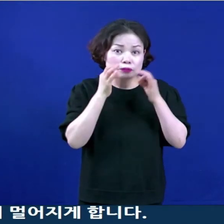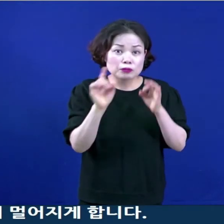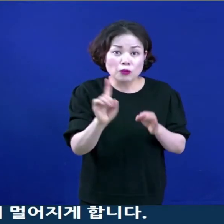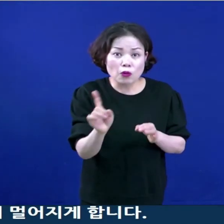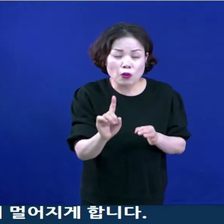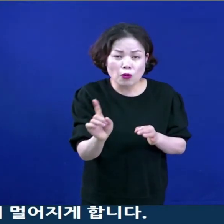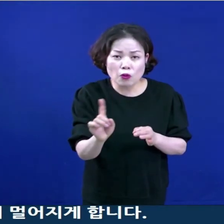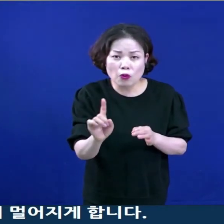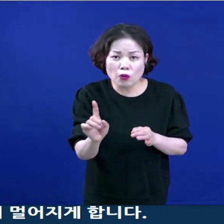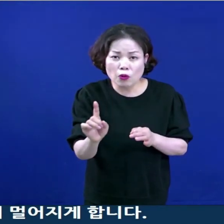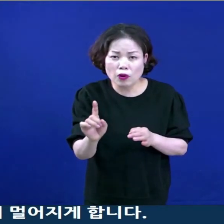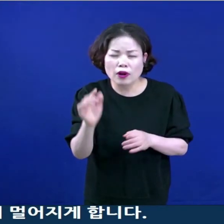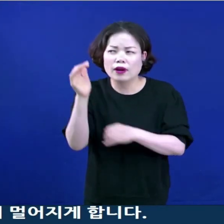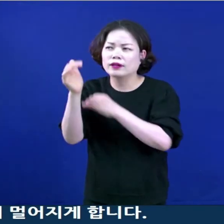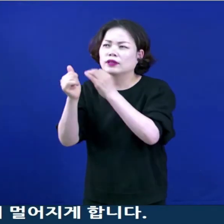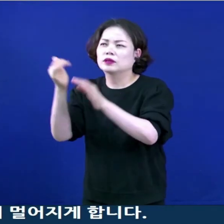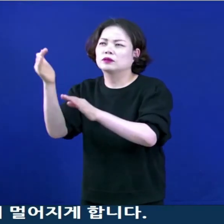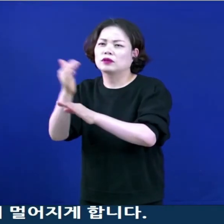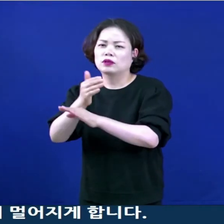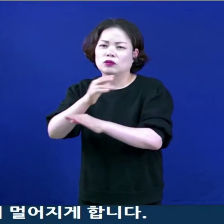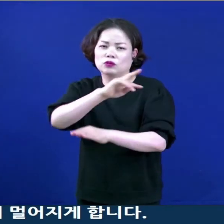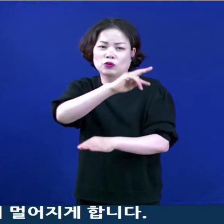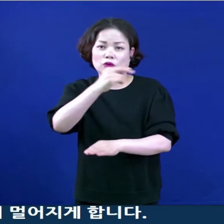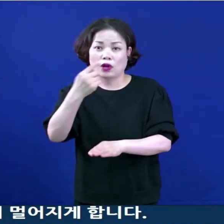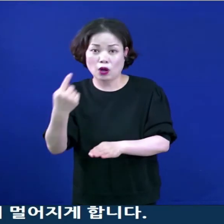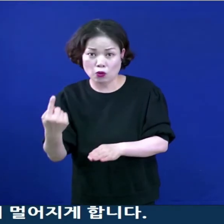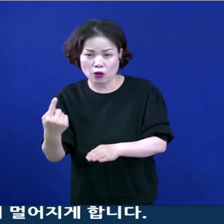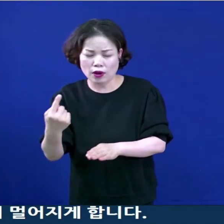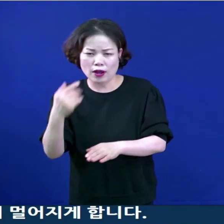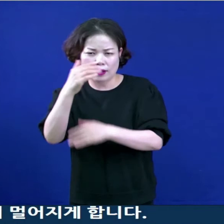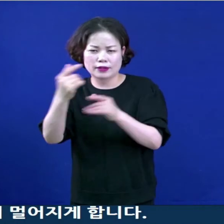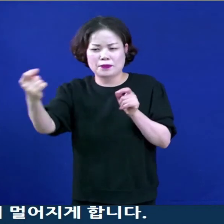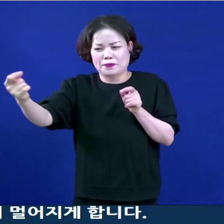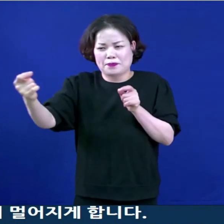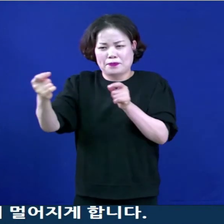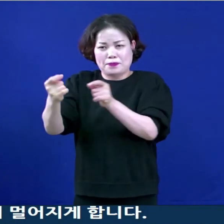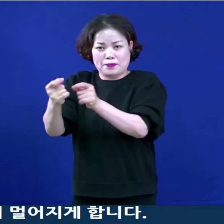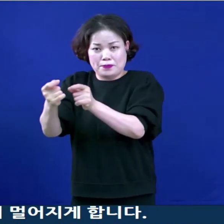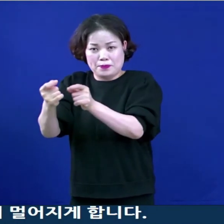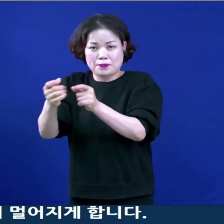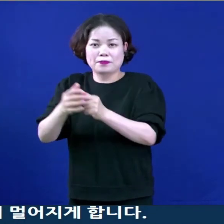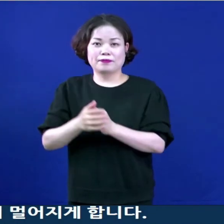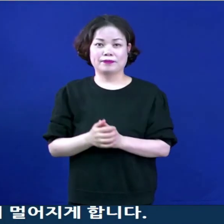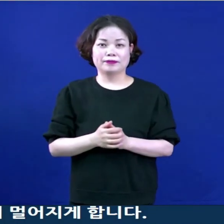뭡니까? 하나님께로 돌아가고 하나님께 가까이 있는 겁니다.